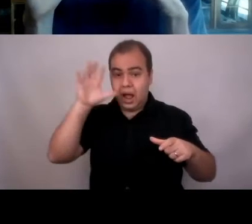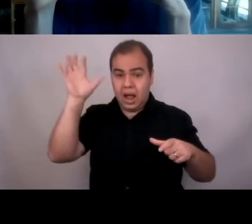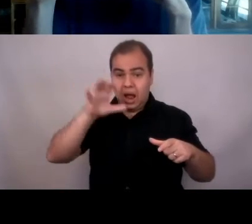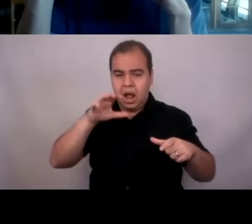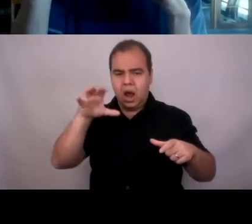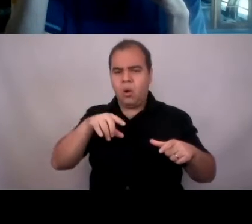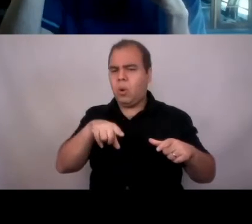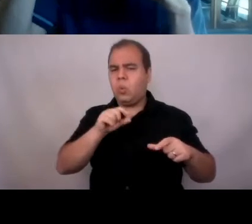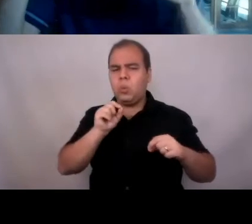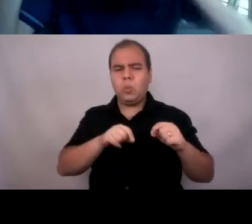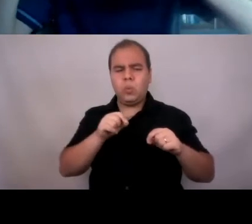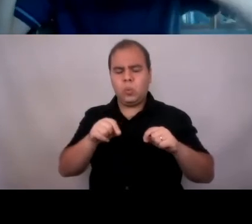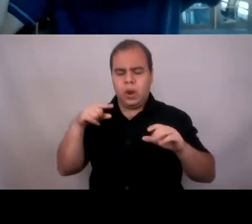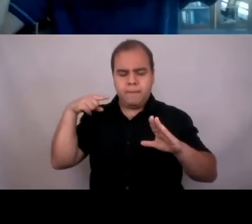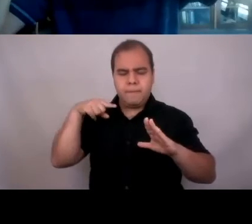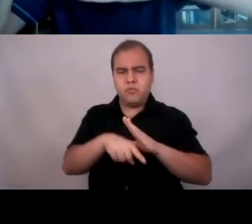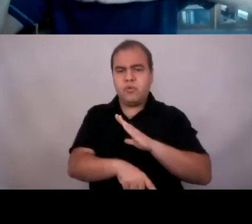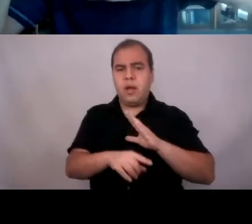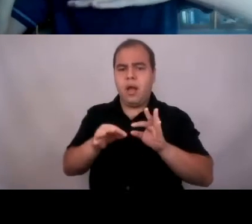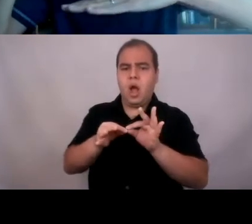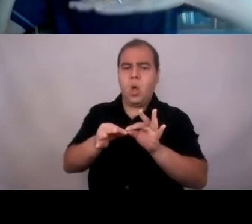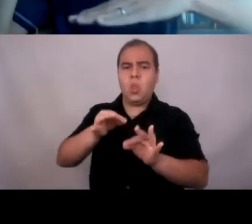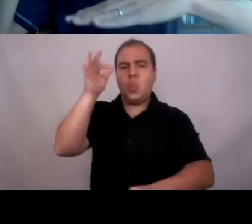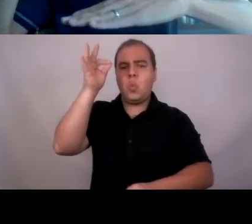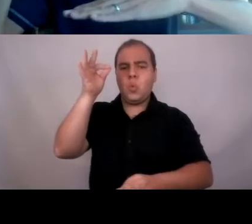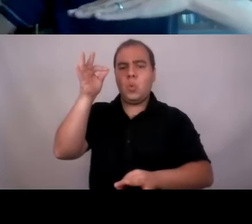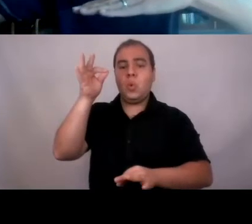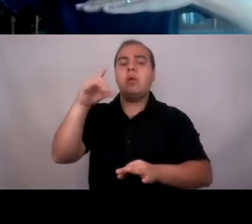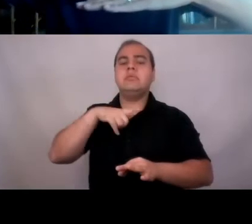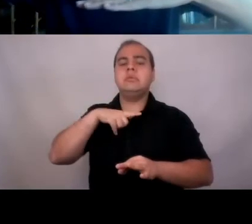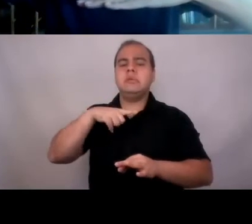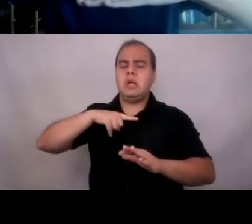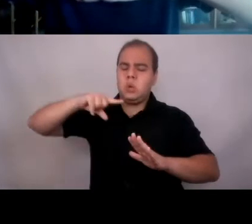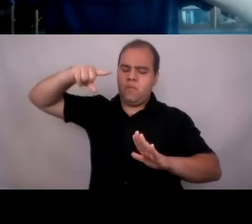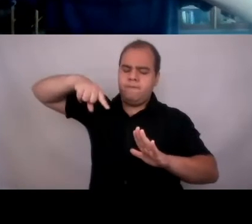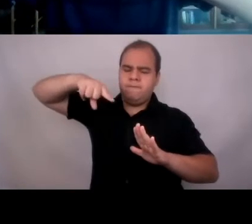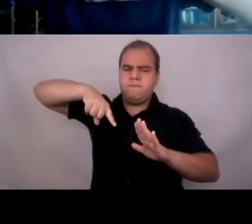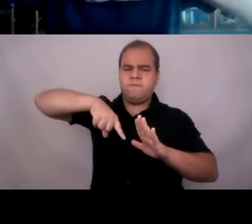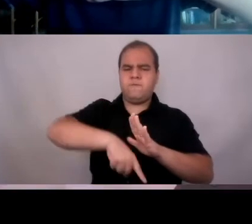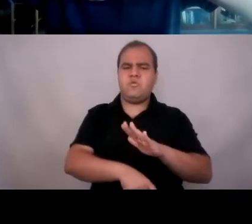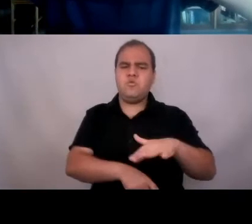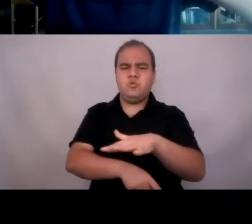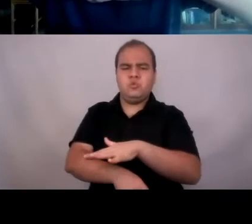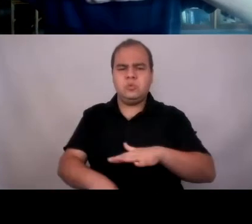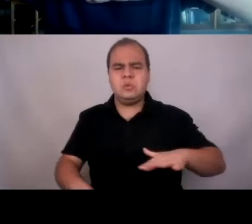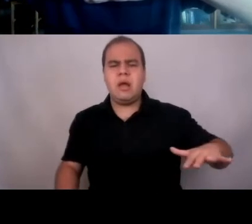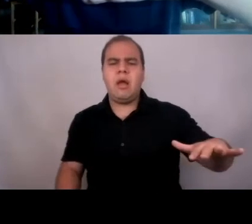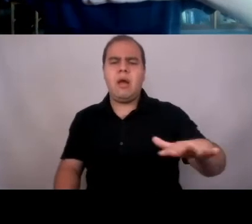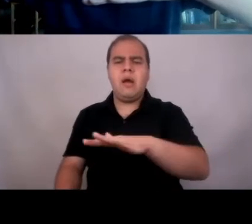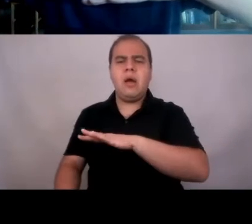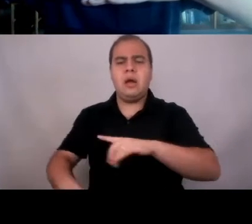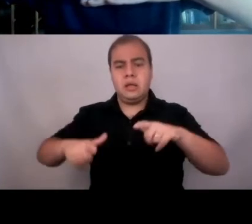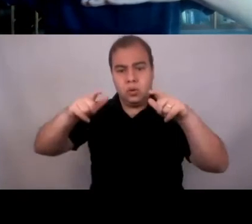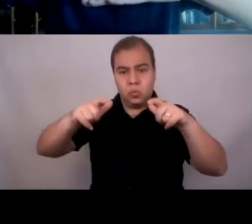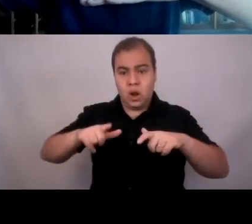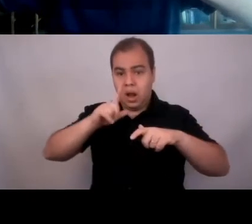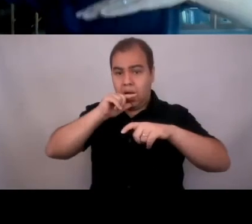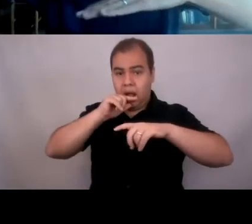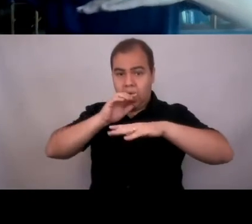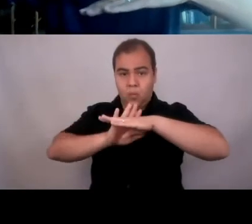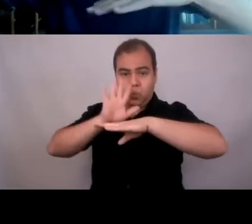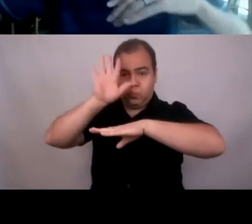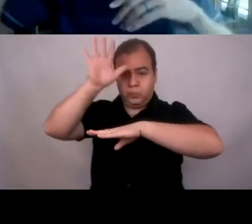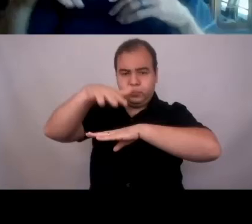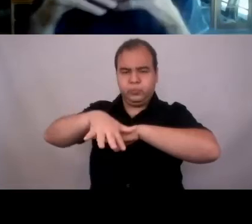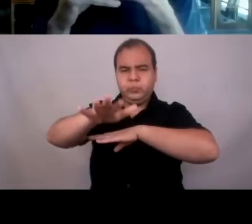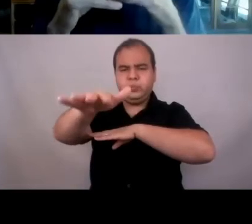Quer dizer, qual a diferença de altura entre o fundo dessa área escavada até a área em que a água transborda, tá?